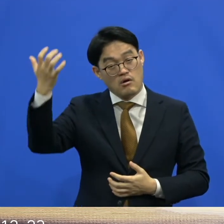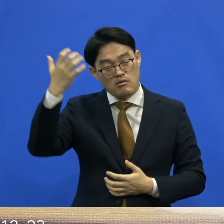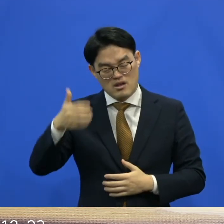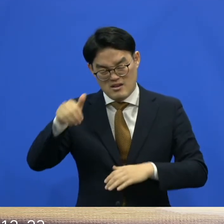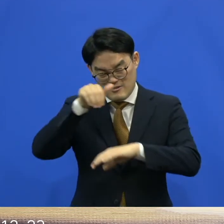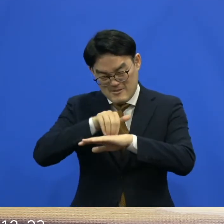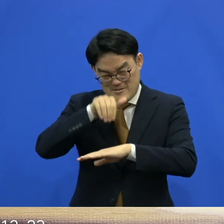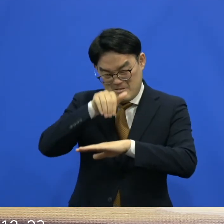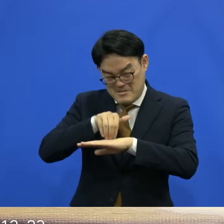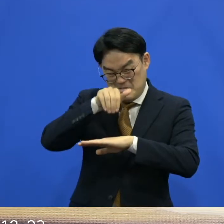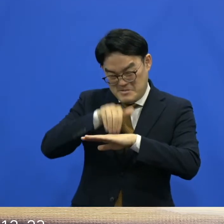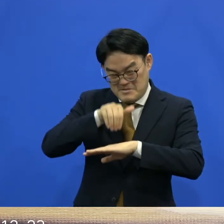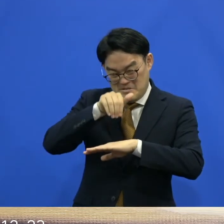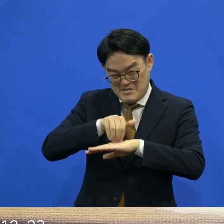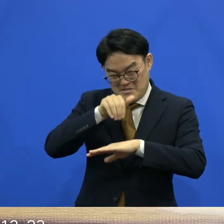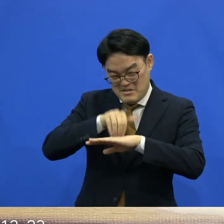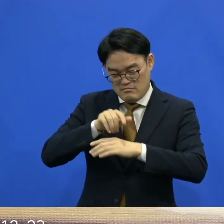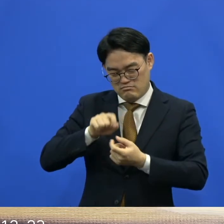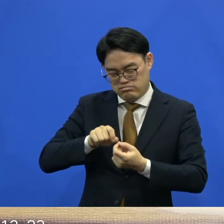충분한 과정을 거쳐요.